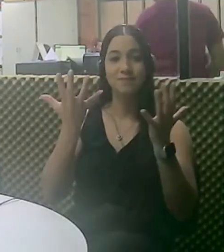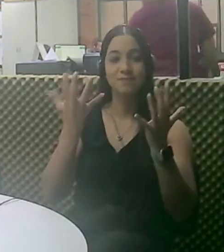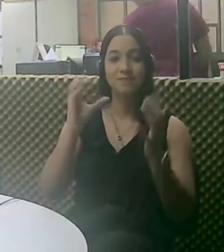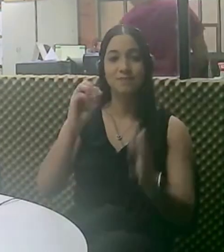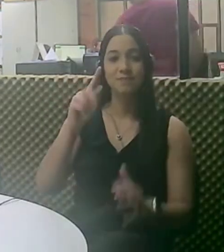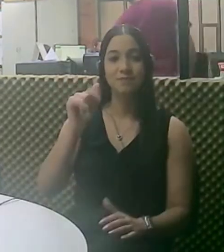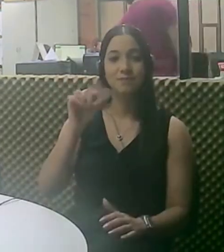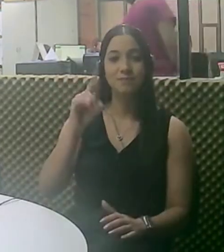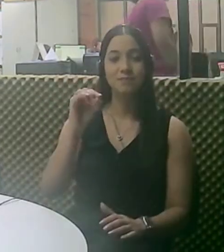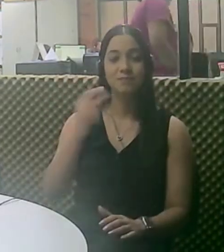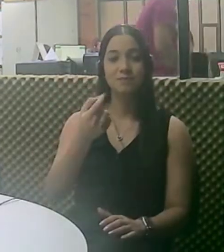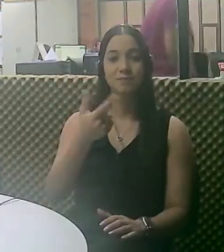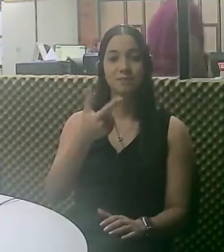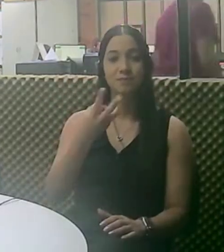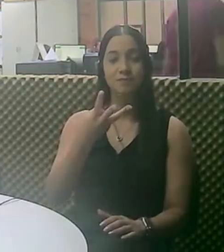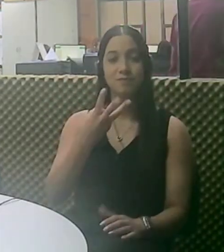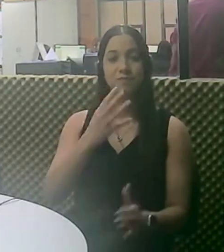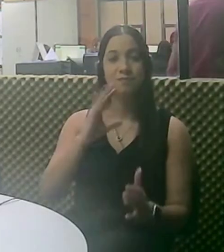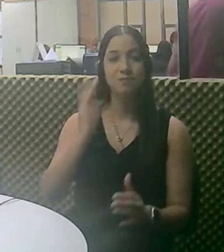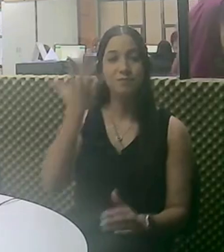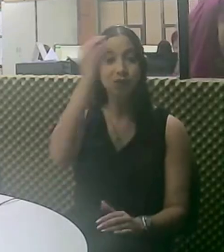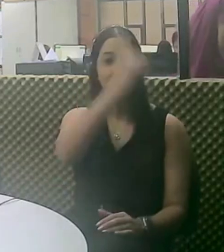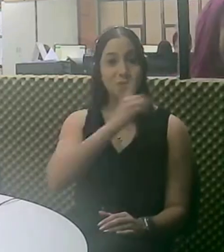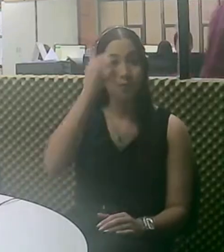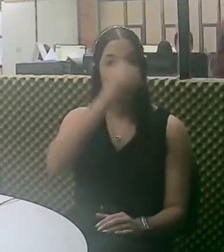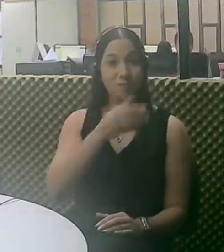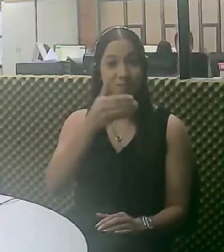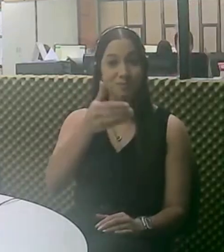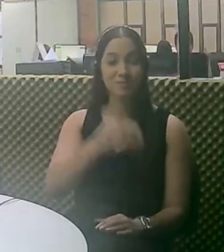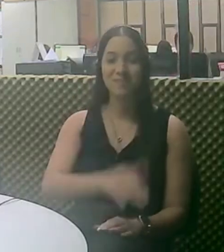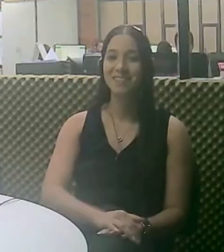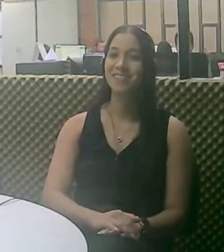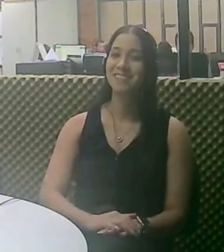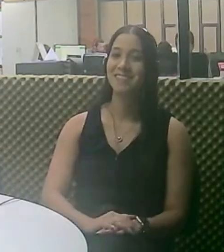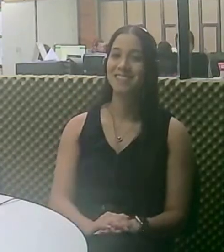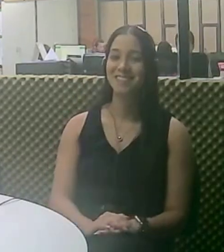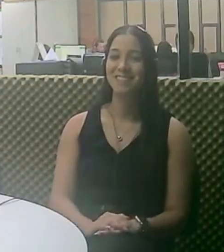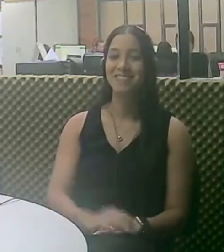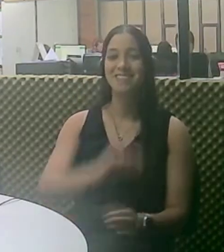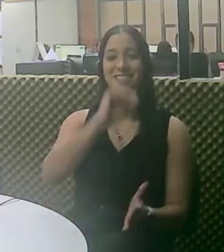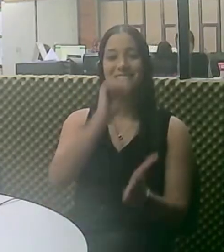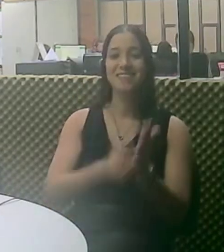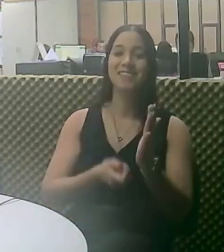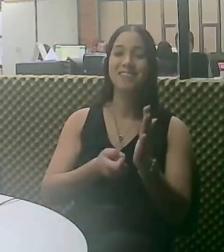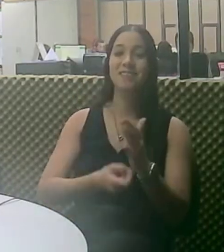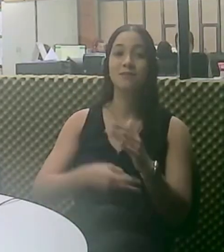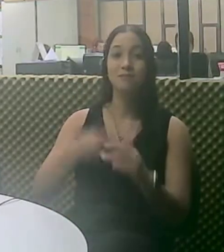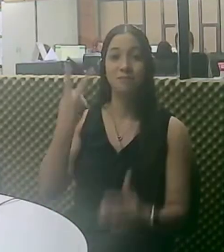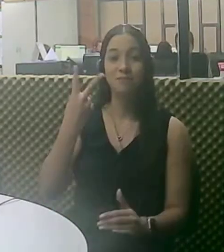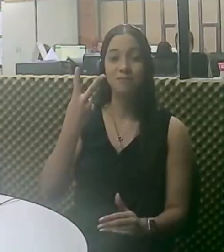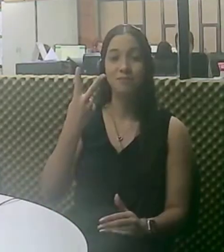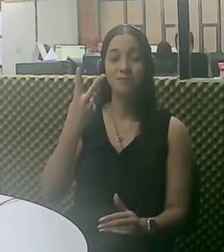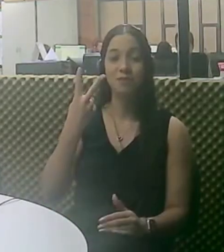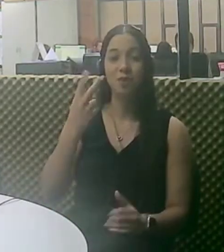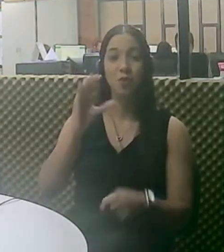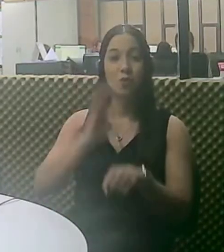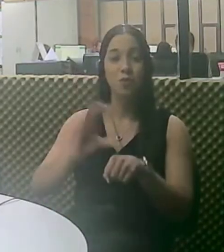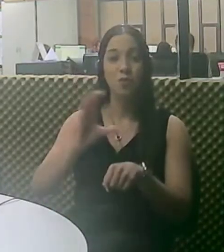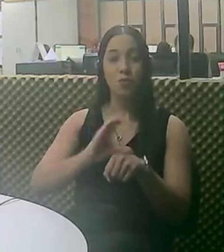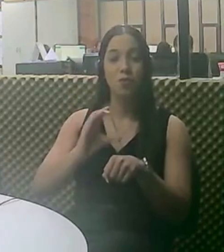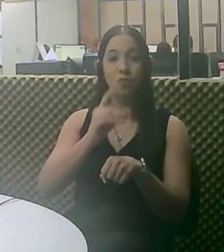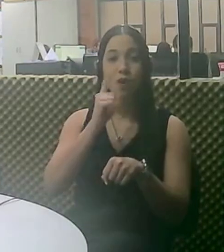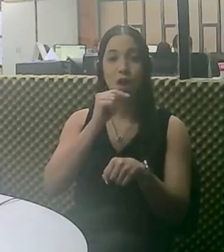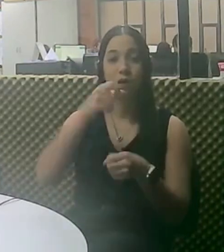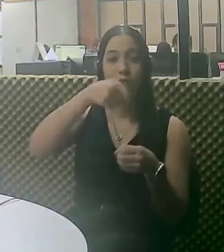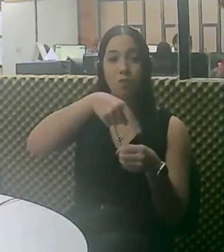Congado 2023 acontece neste domingo. E ainda, inscrições para o segundo circuito do curso de